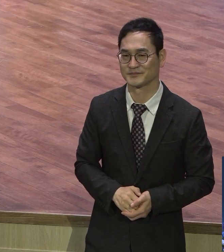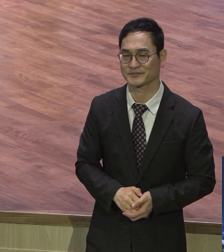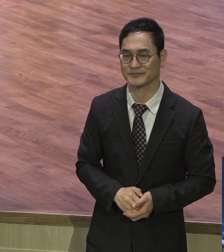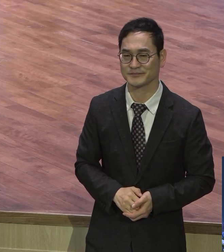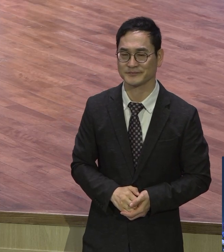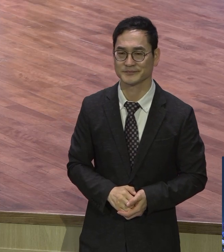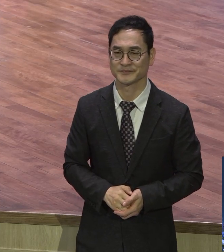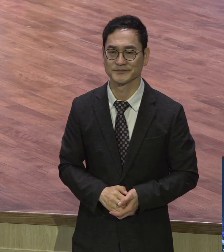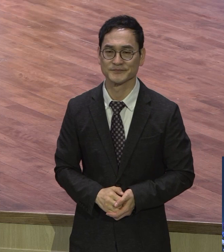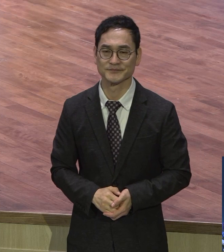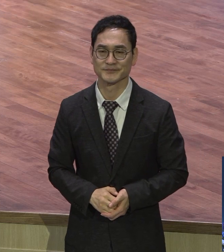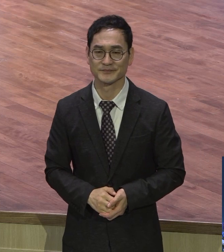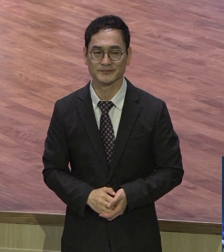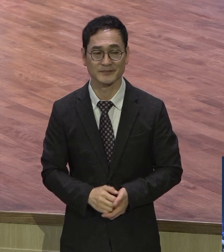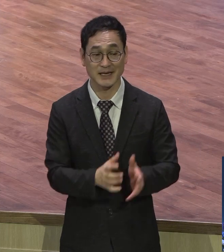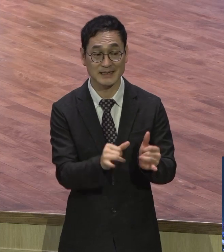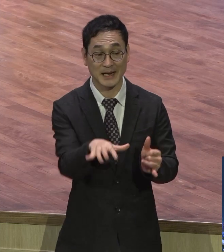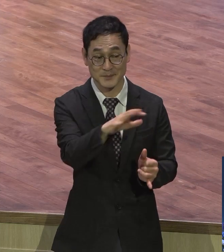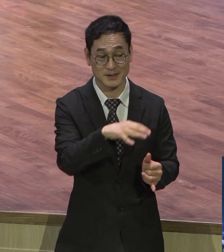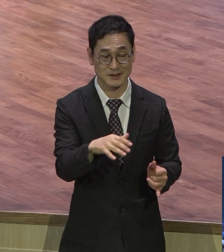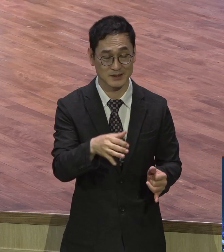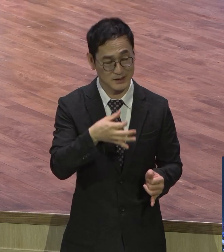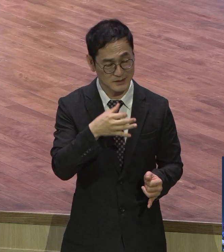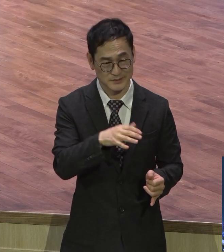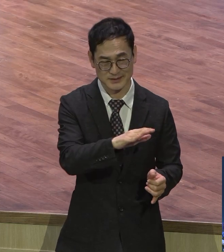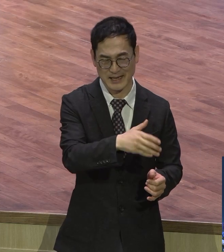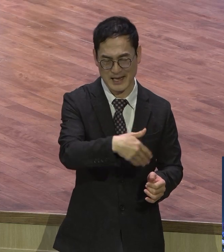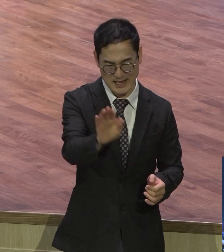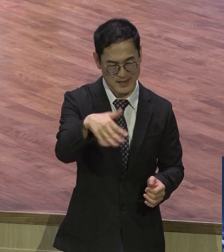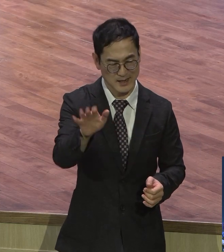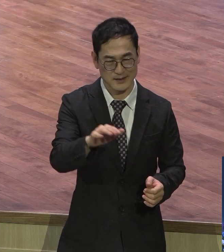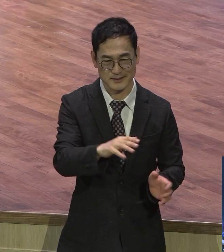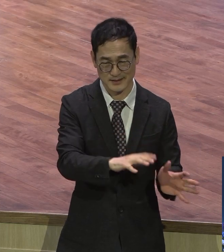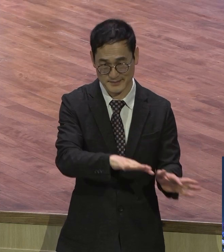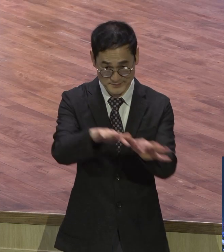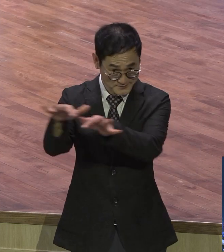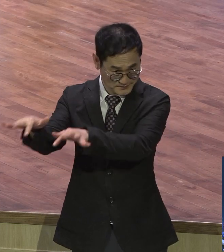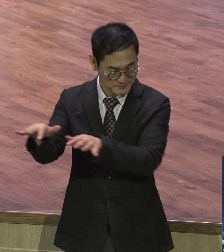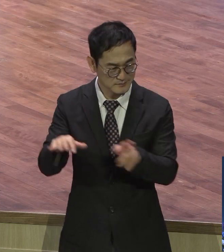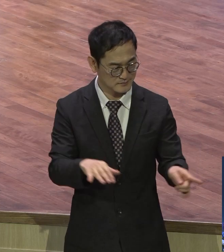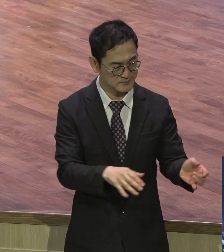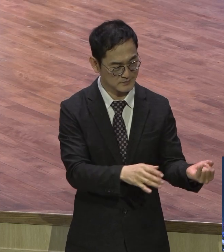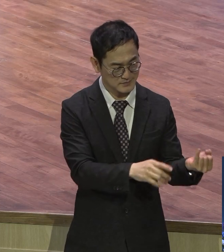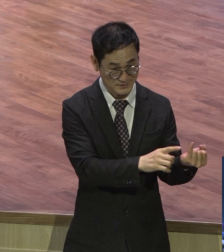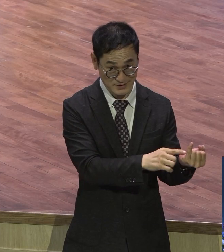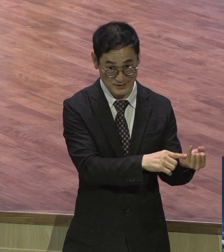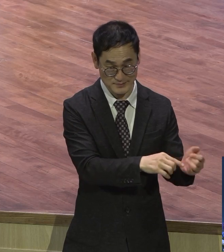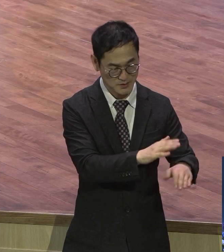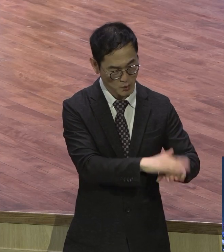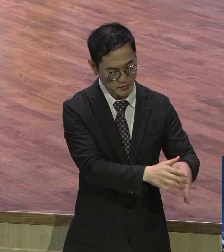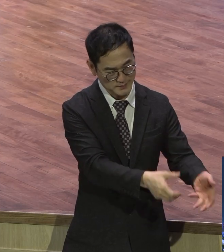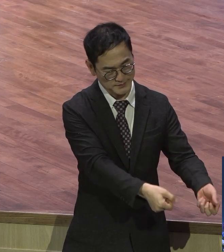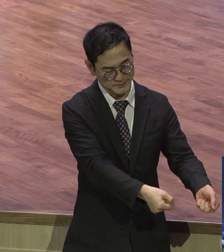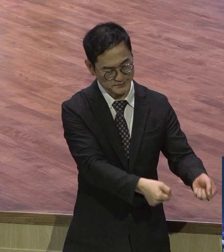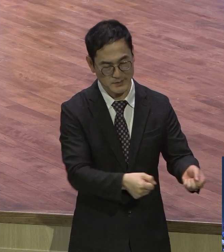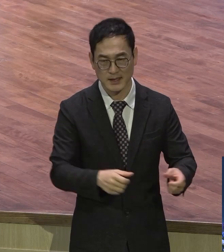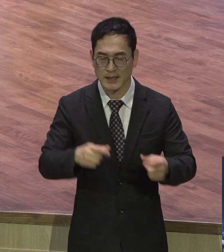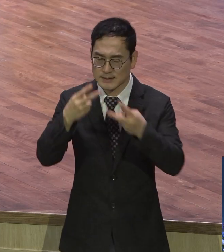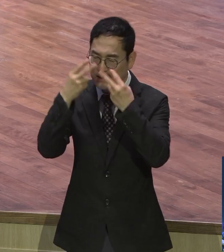내보내신 후에 회당장의 딸의 손을 잡으십니다. 그러자 마치 잠에서